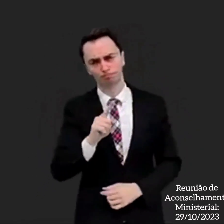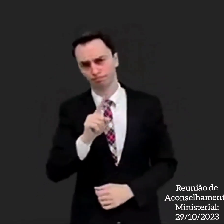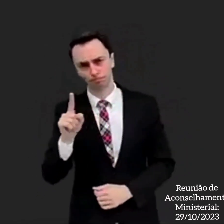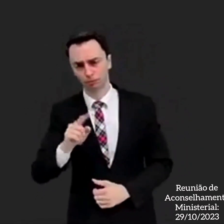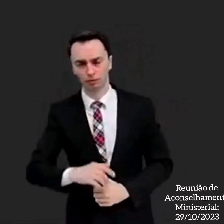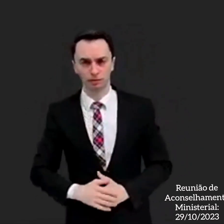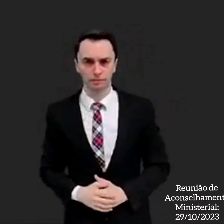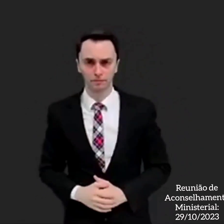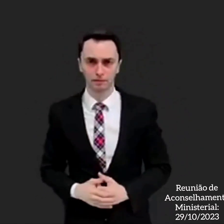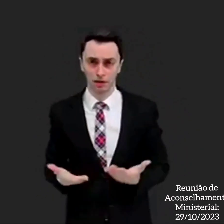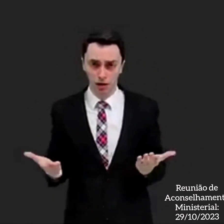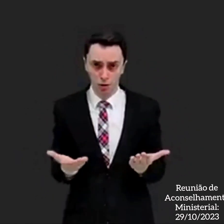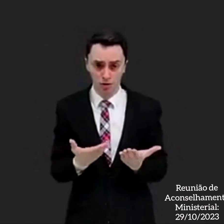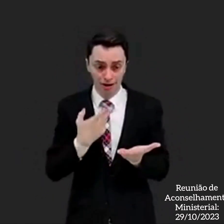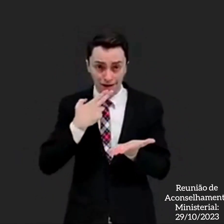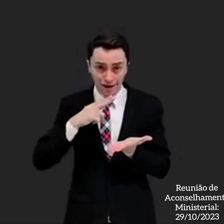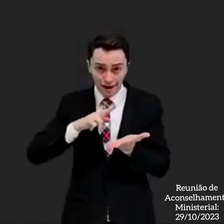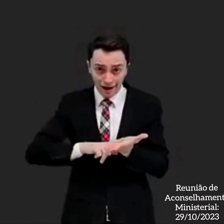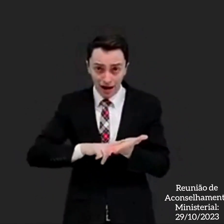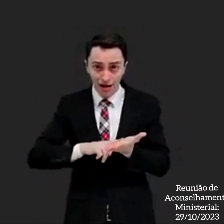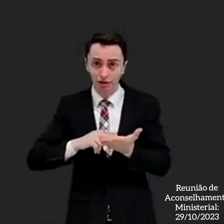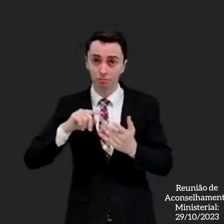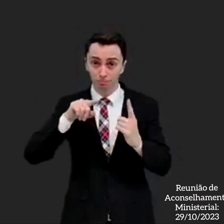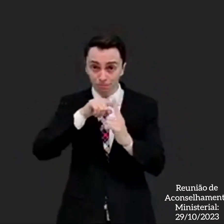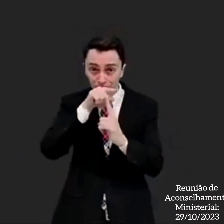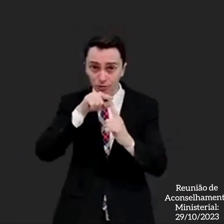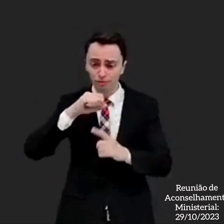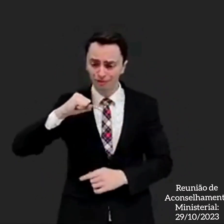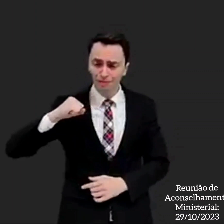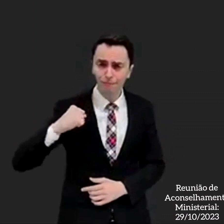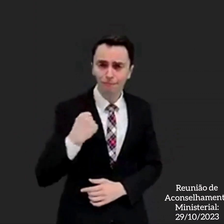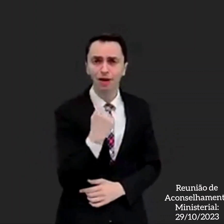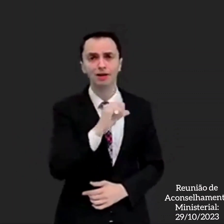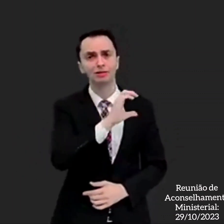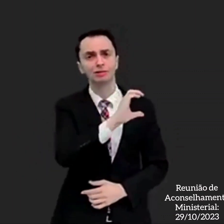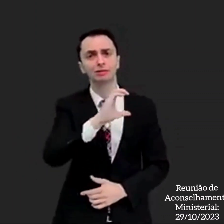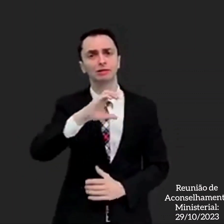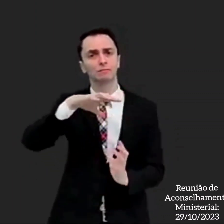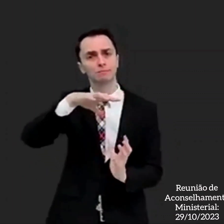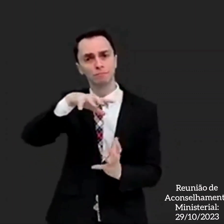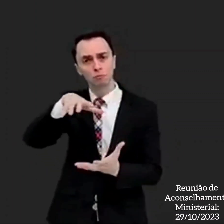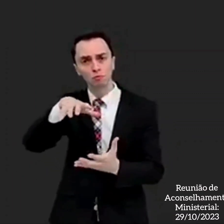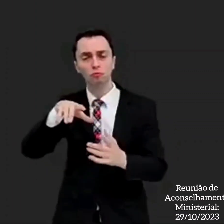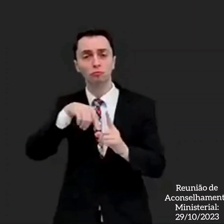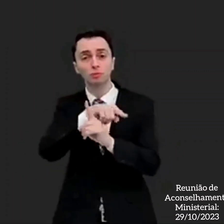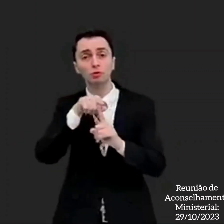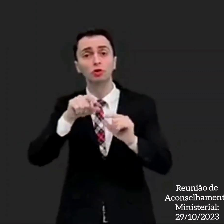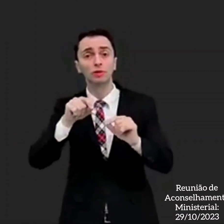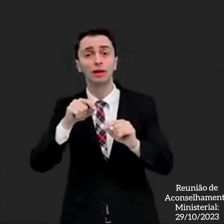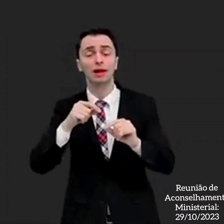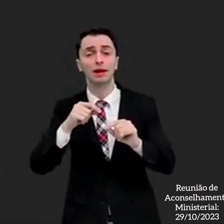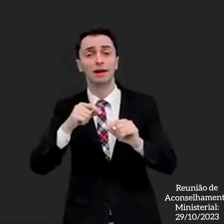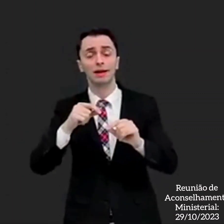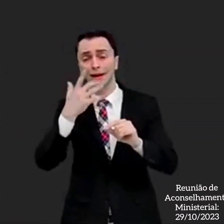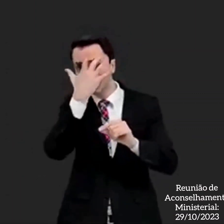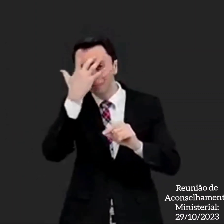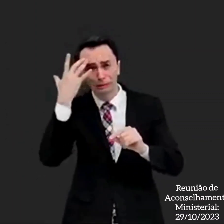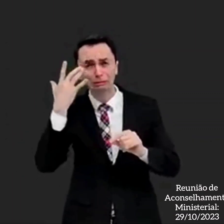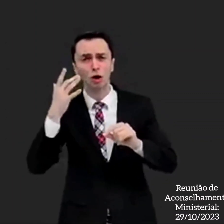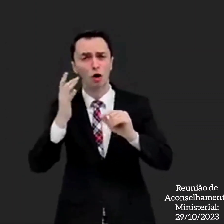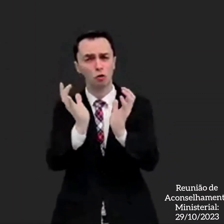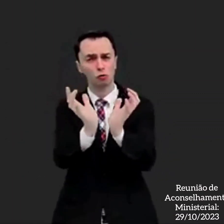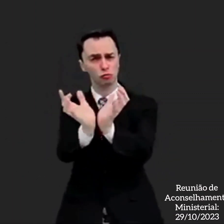aqui em defesa da Igreja, que vem sofrendo com ofensas e investidas por parte de